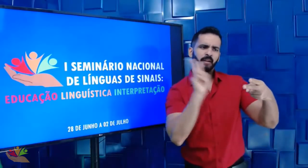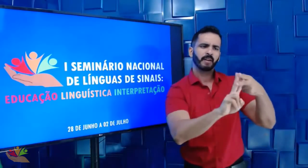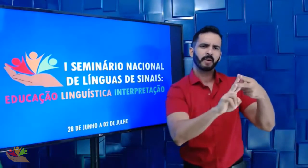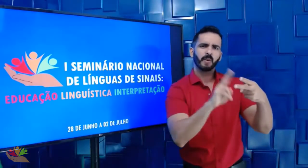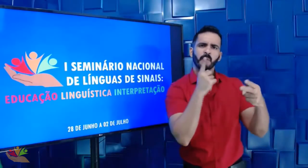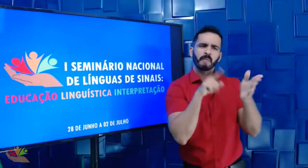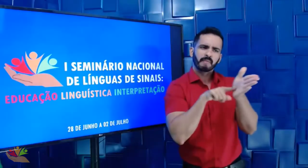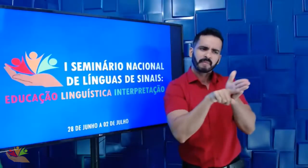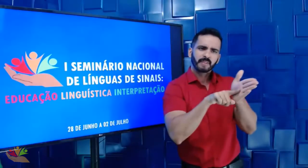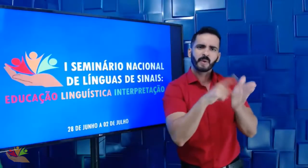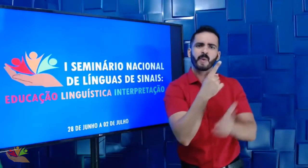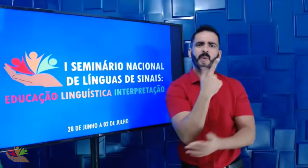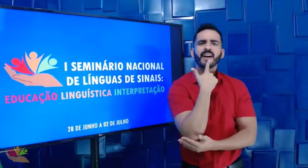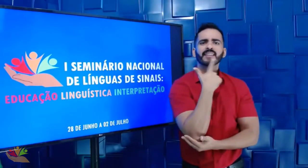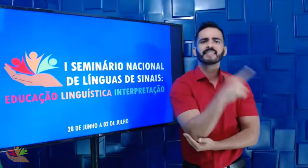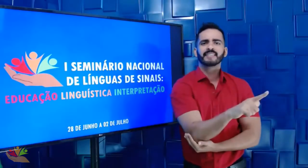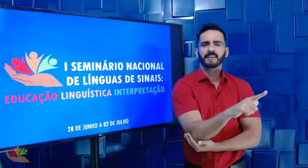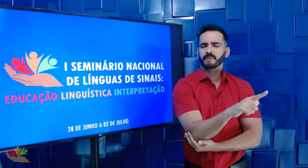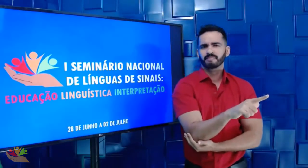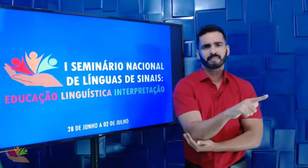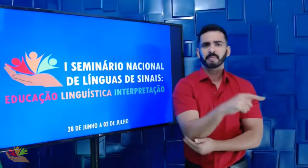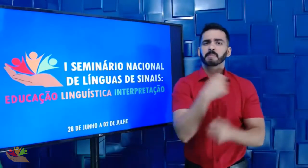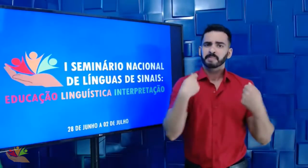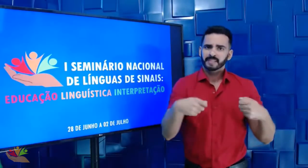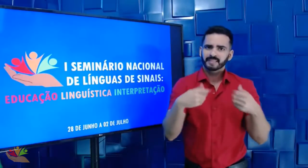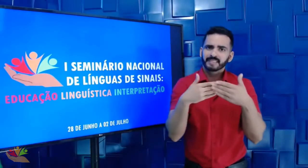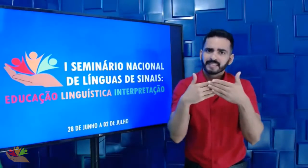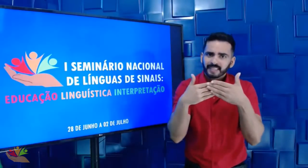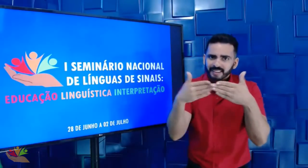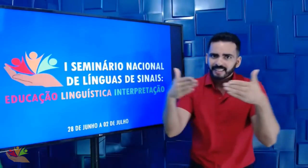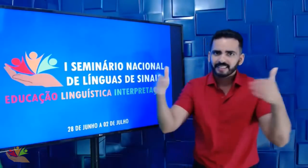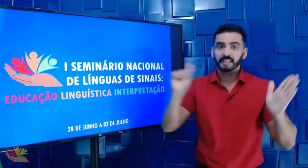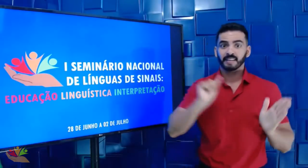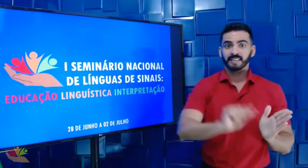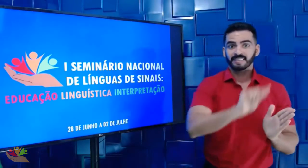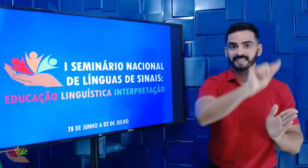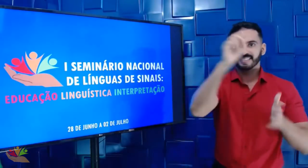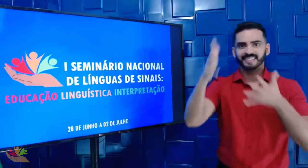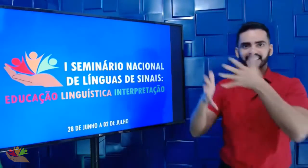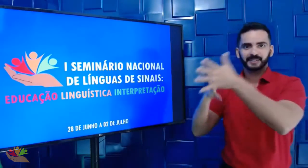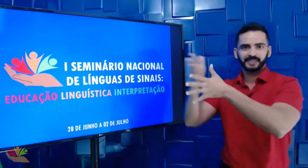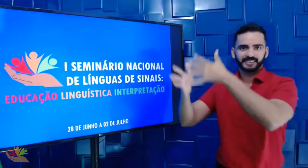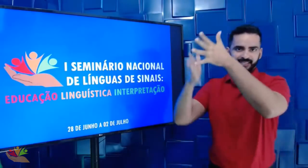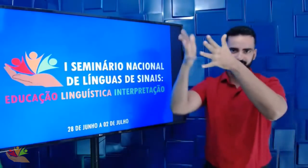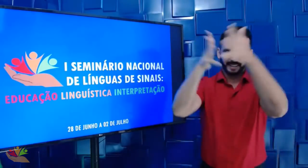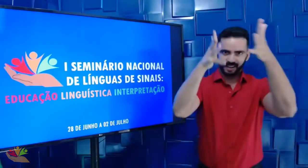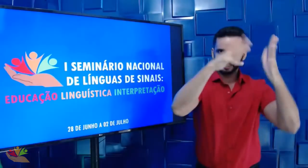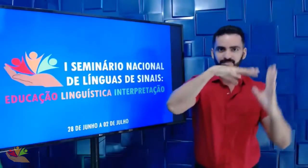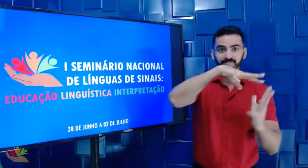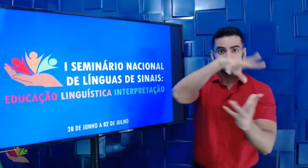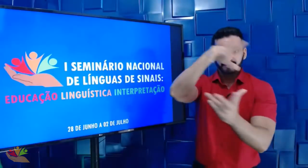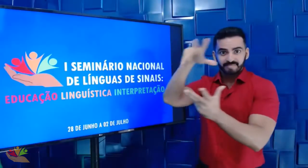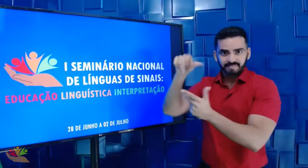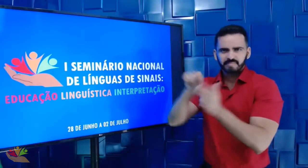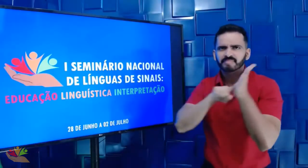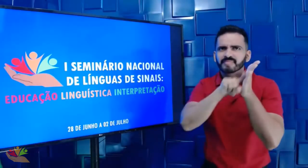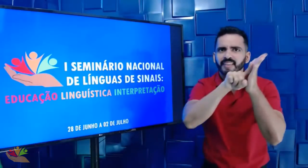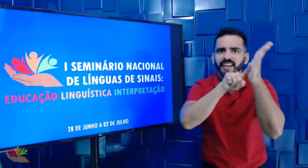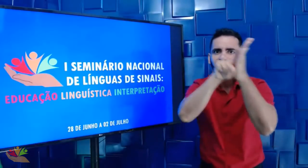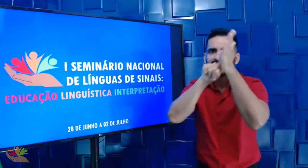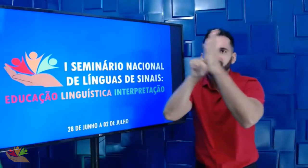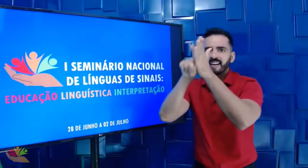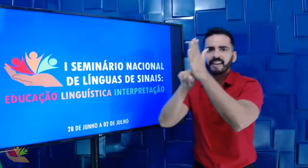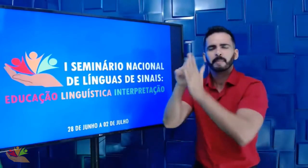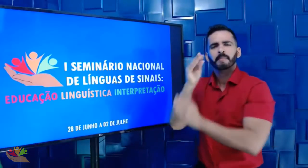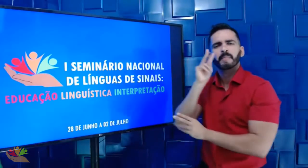E a linguística, por exemplo, não pode ficar presa somente a uma língua, né? Então a gente tem olhado